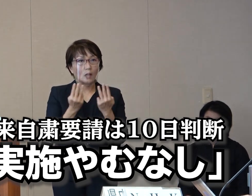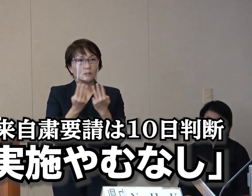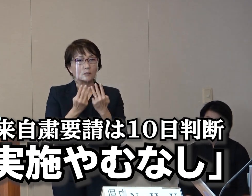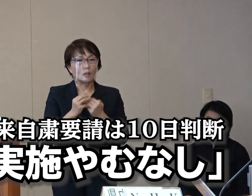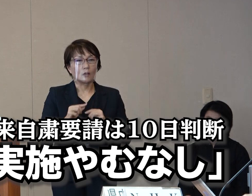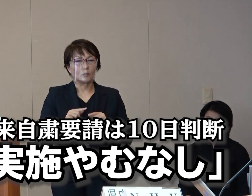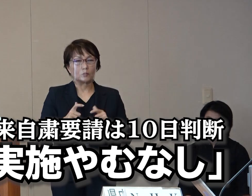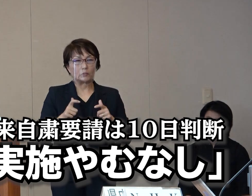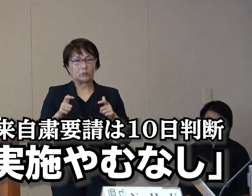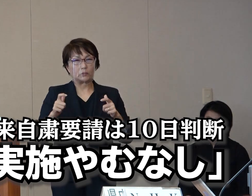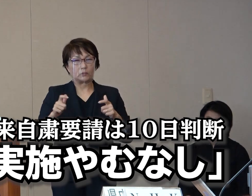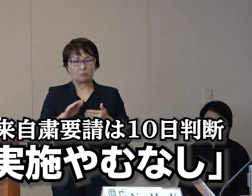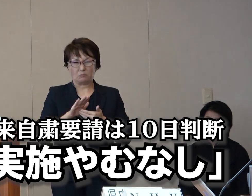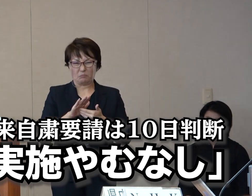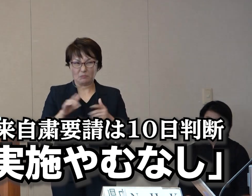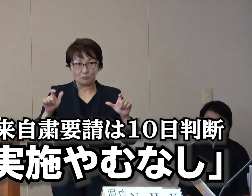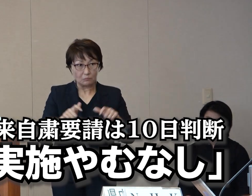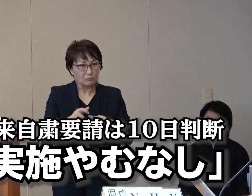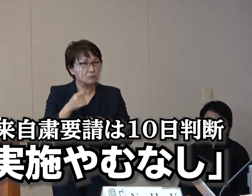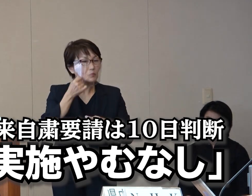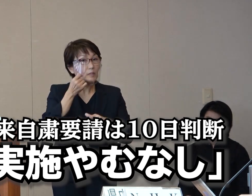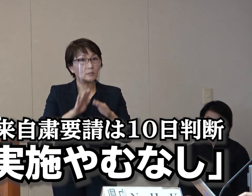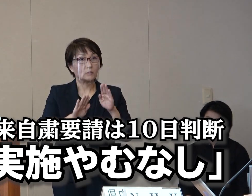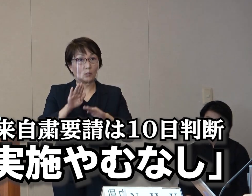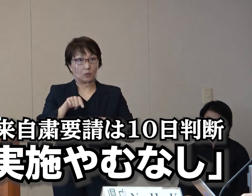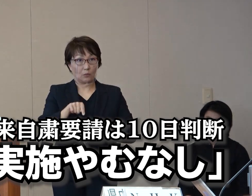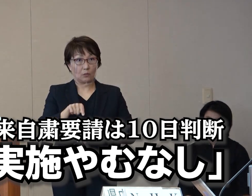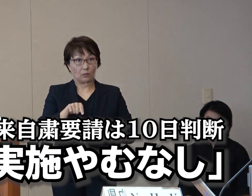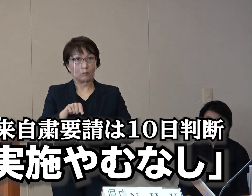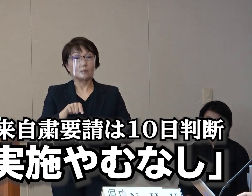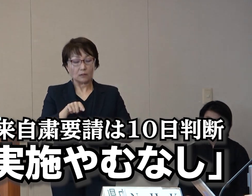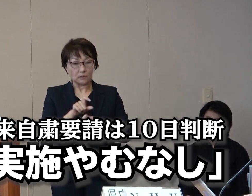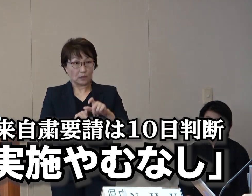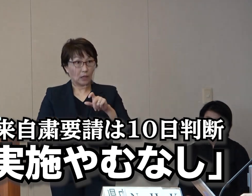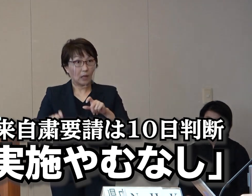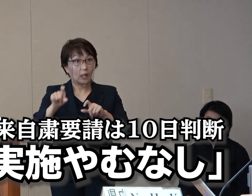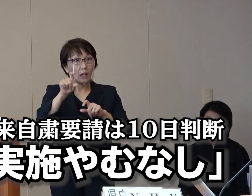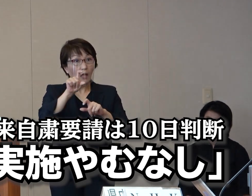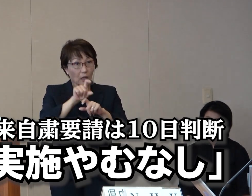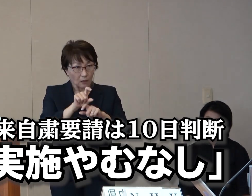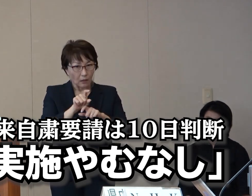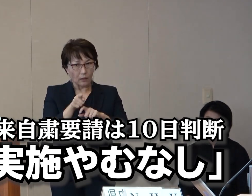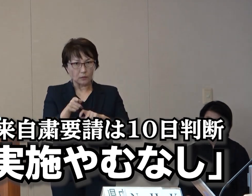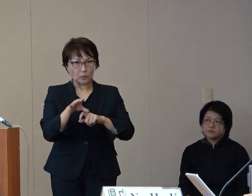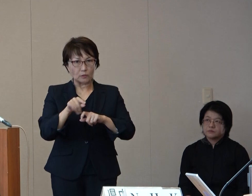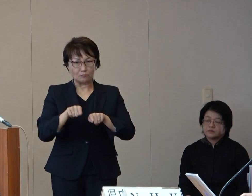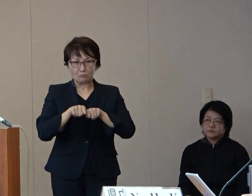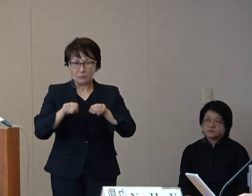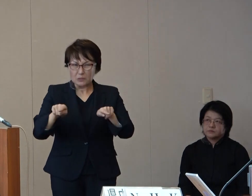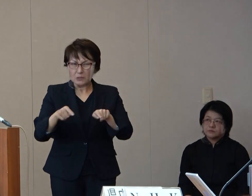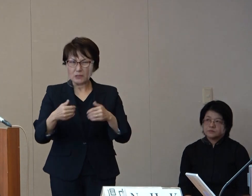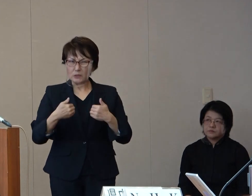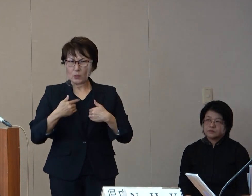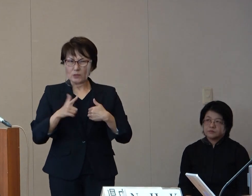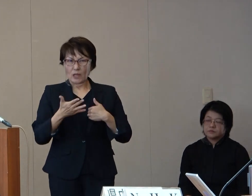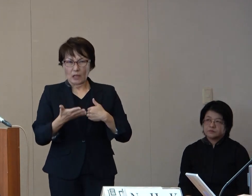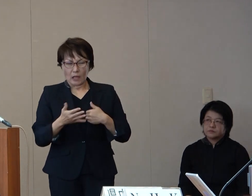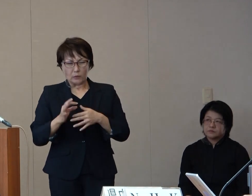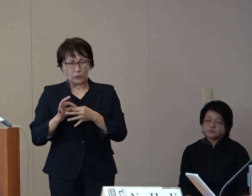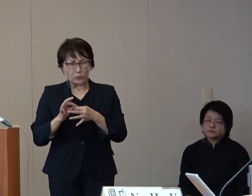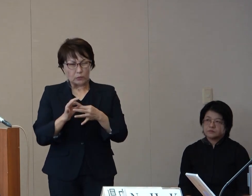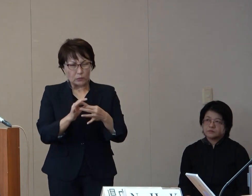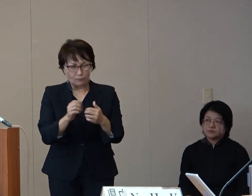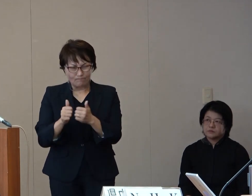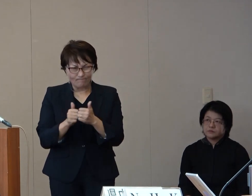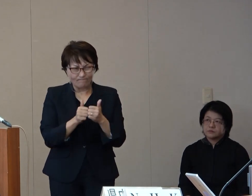拡大にパティ状況ついては a パラグッズロサ